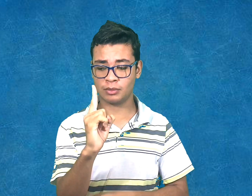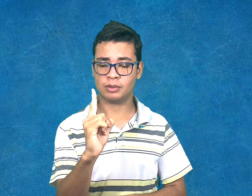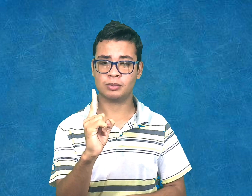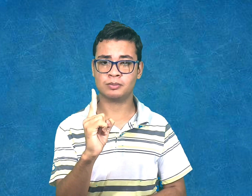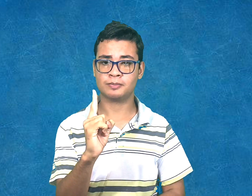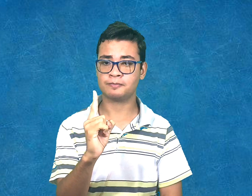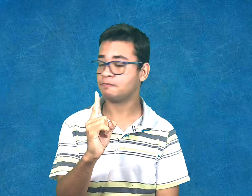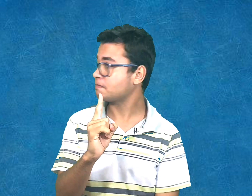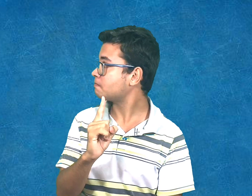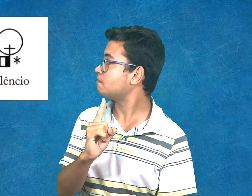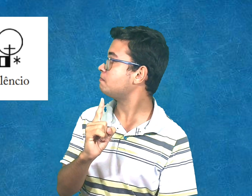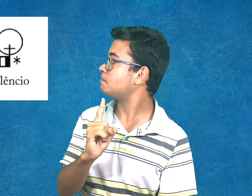silêncio.